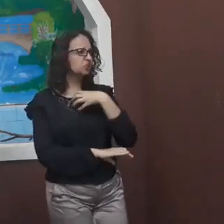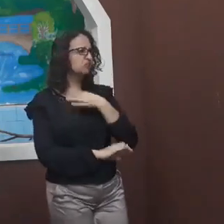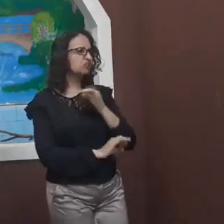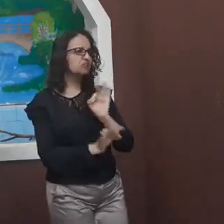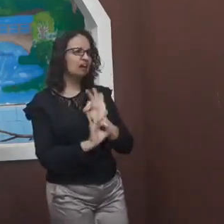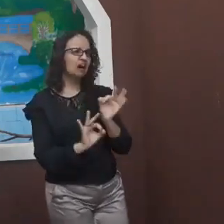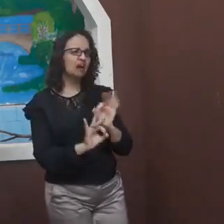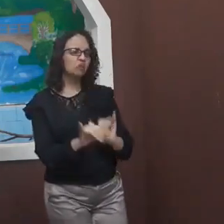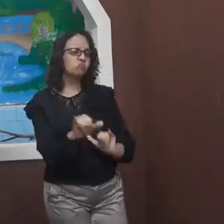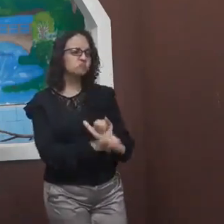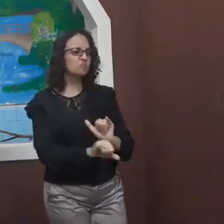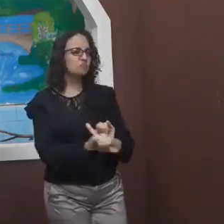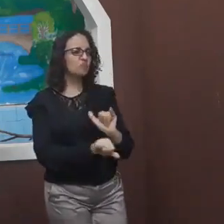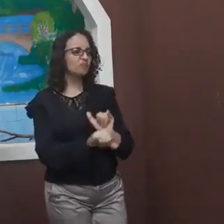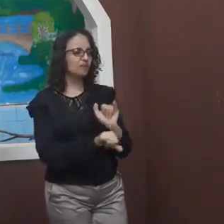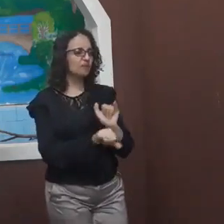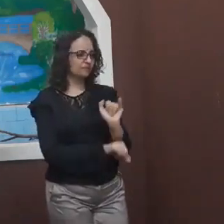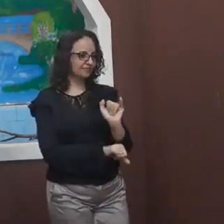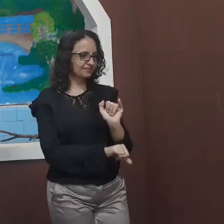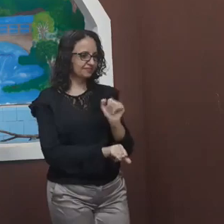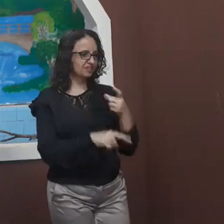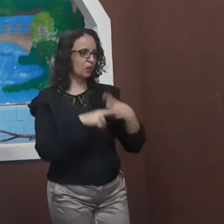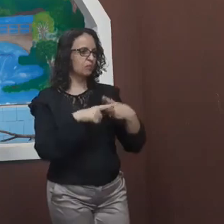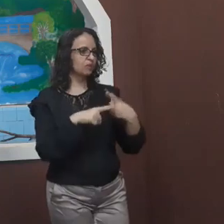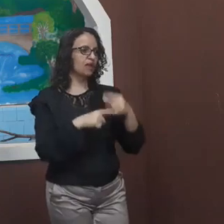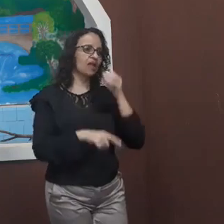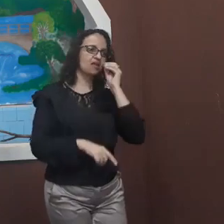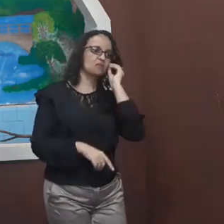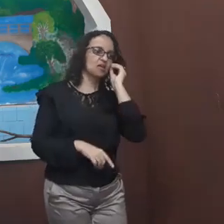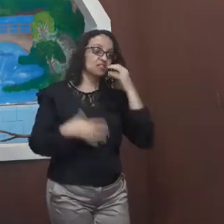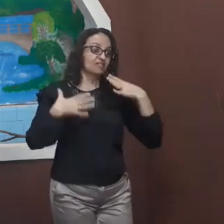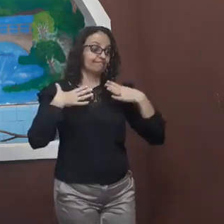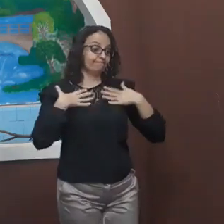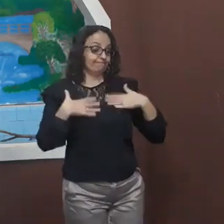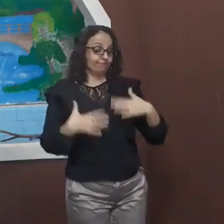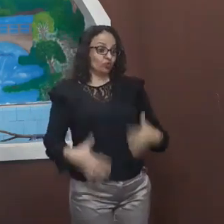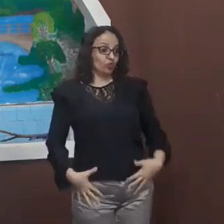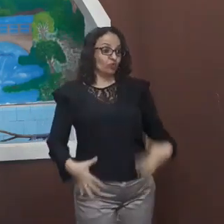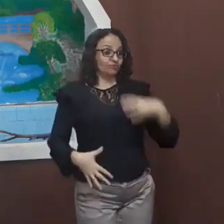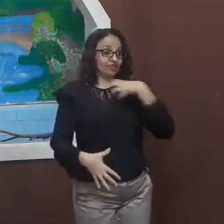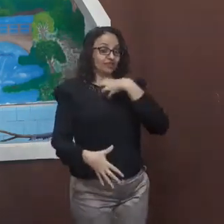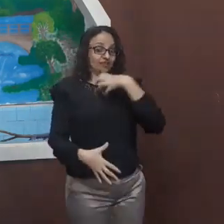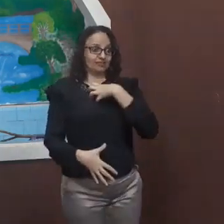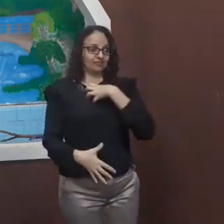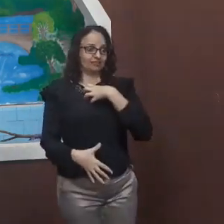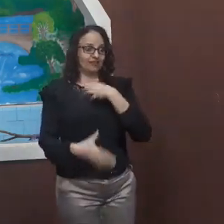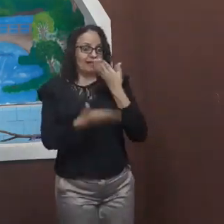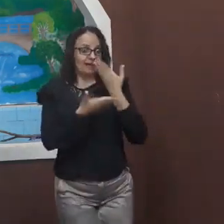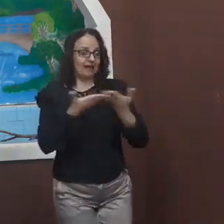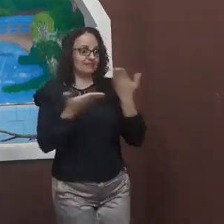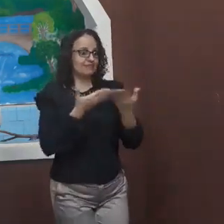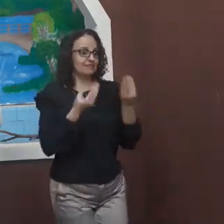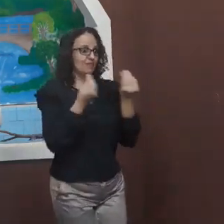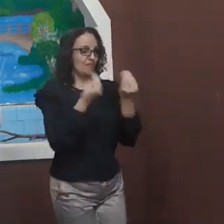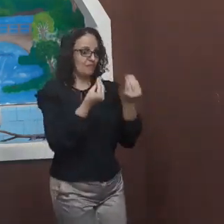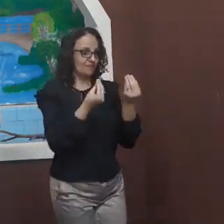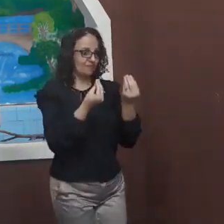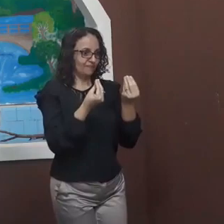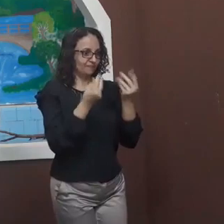Porque é baseado na experiência corporal, a experiência de consumo. E tipo